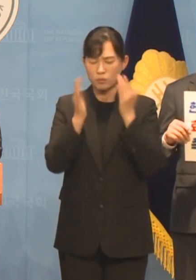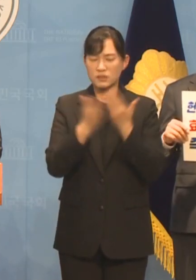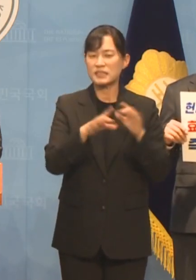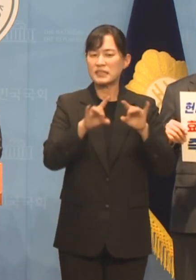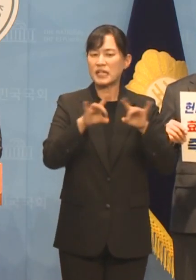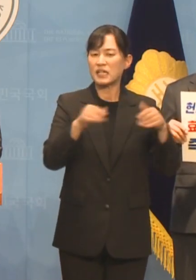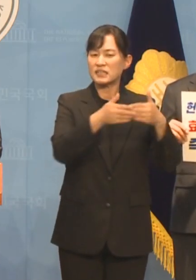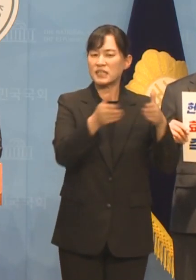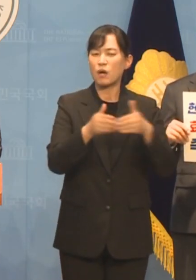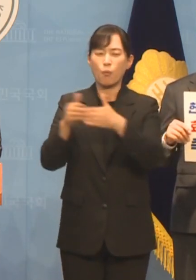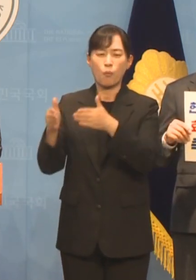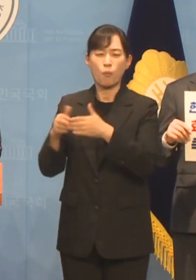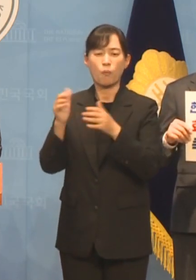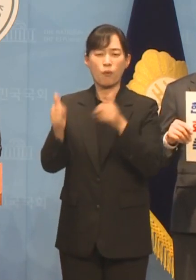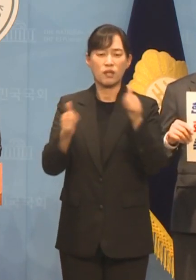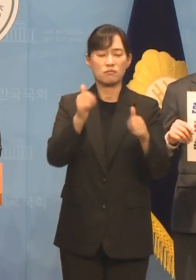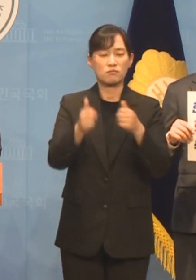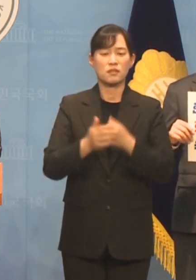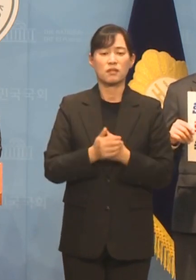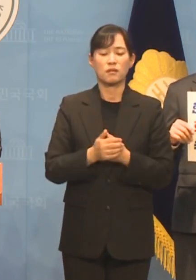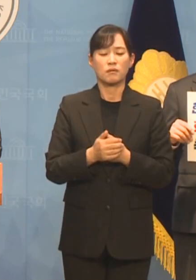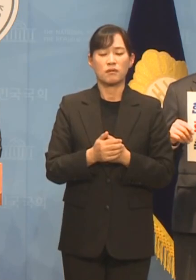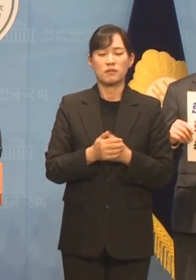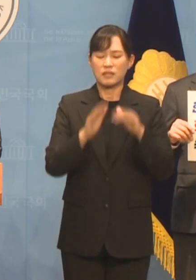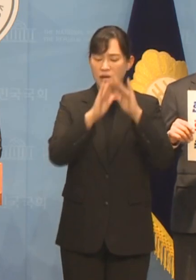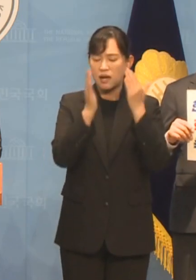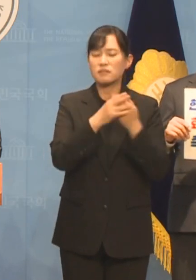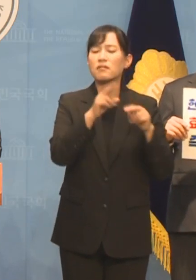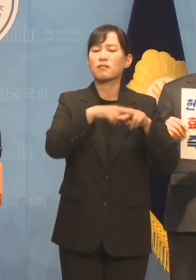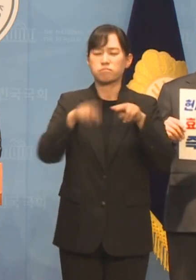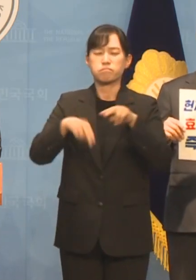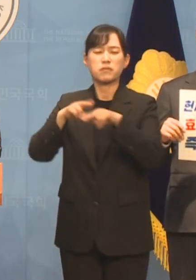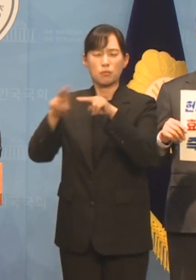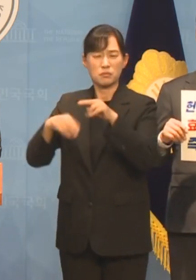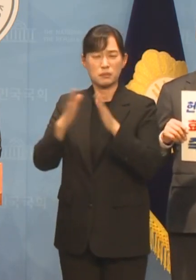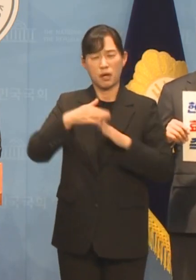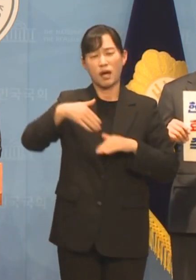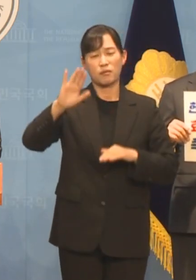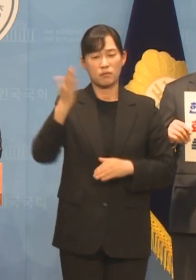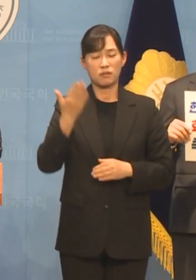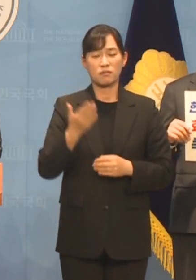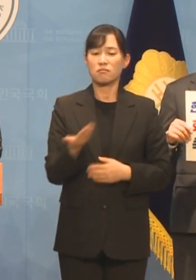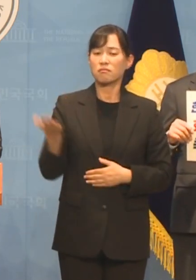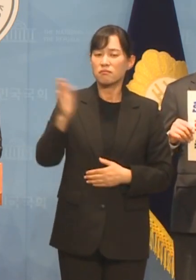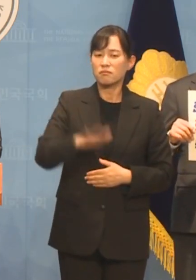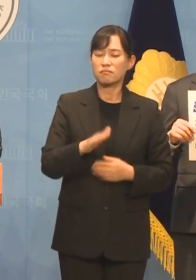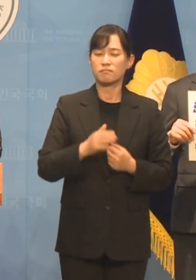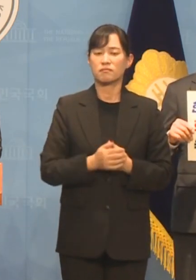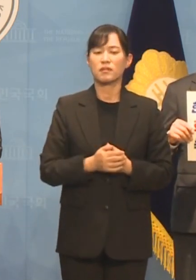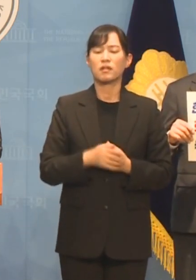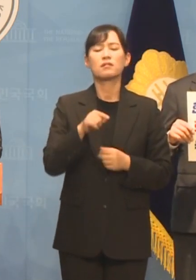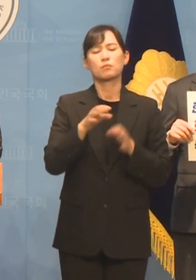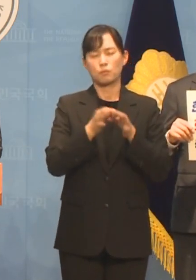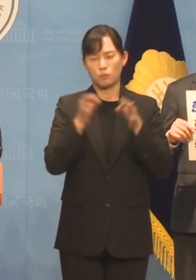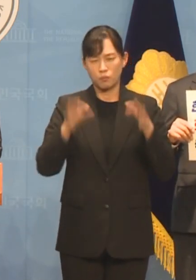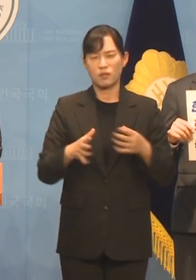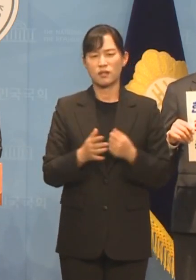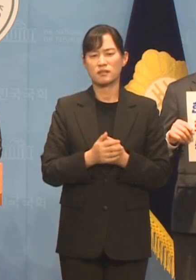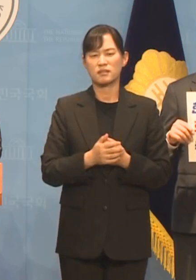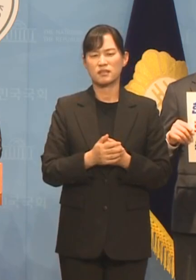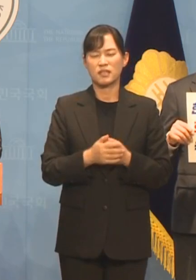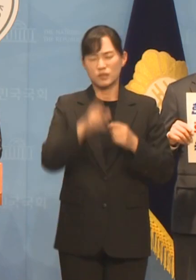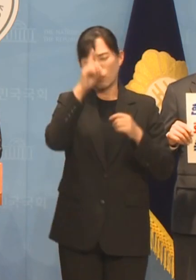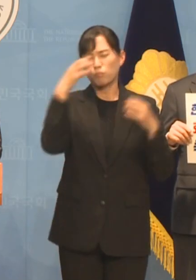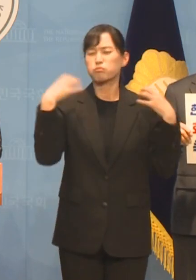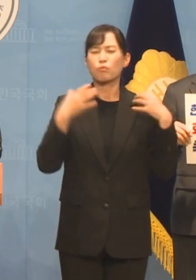장관은 민주적 정당성이 없어졌으므로 다 사퇴하고 집으로 가야 됩니다. 그런데 그동안은 무정부